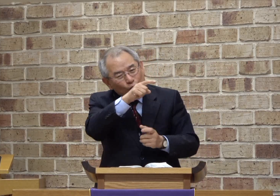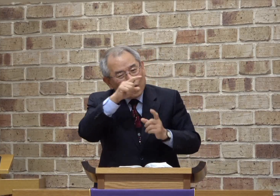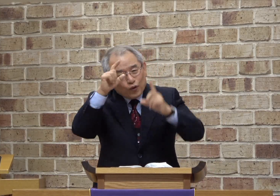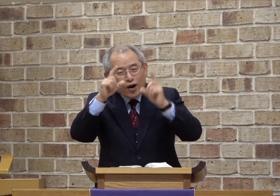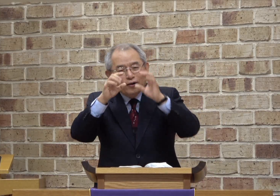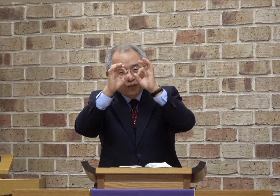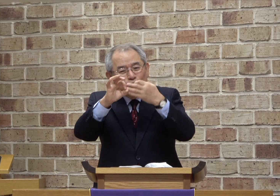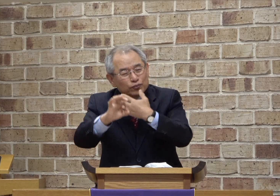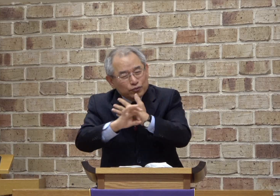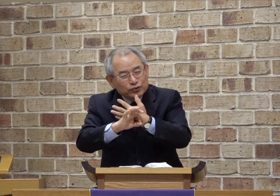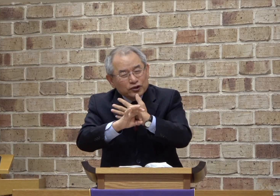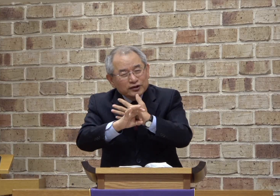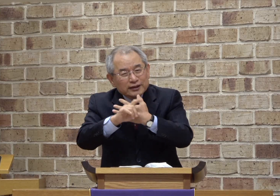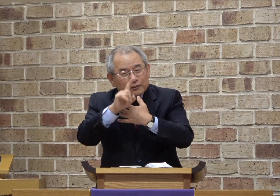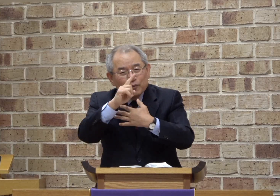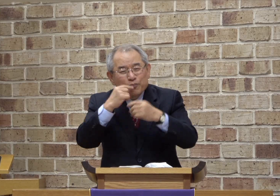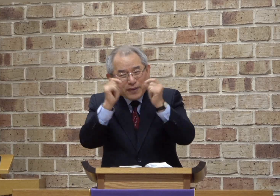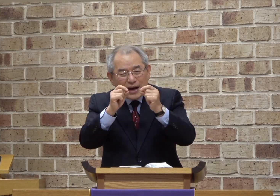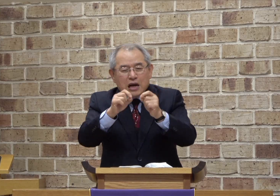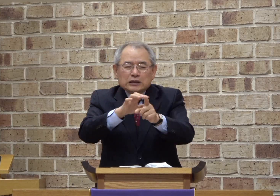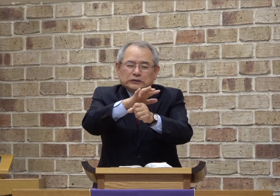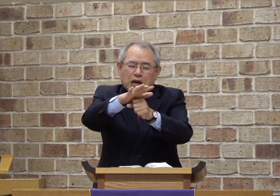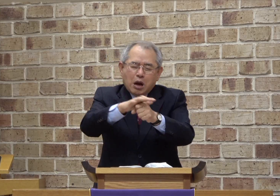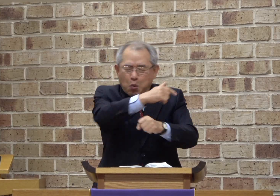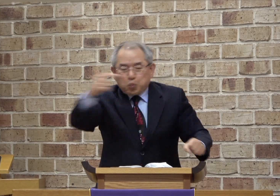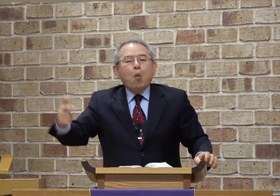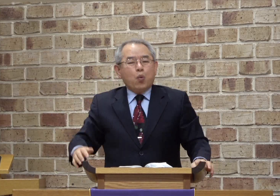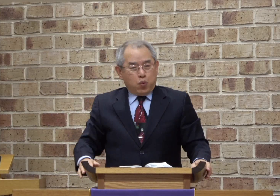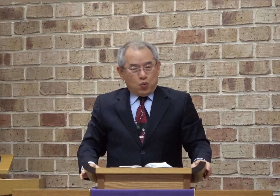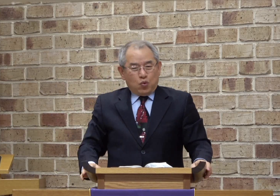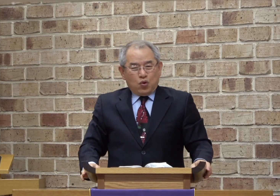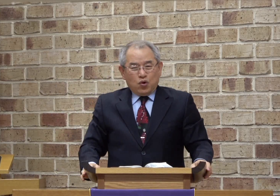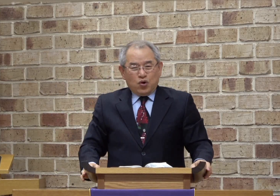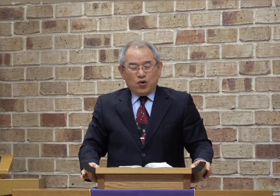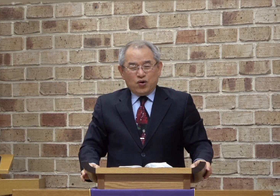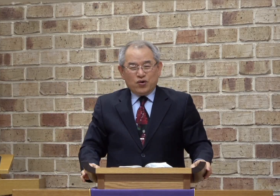하나님은 왜 악인에게도 이렇게 해를 비추어 주실까요? 비와 해를